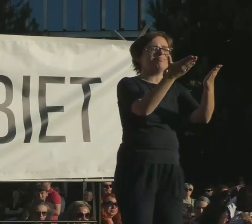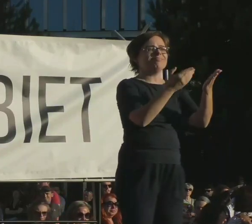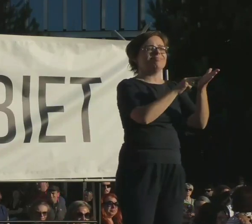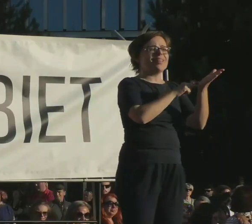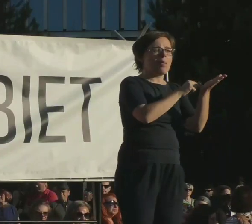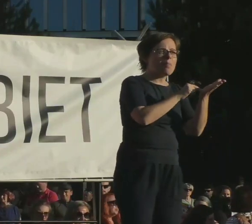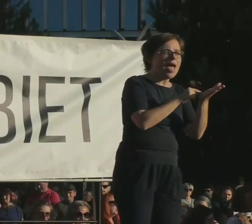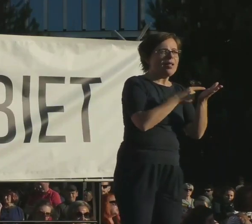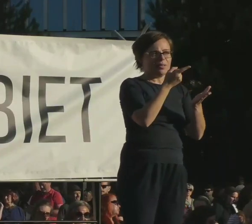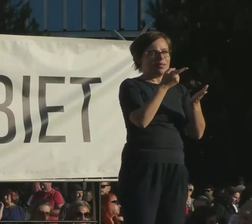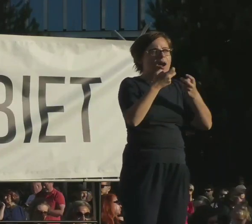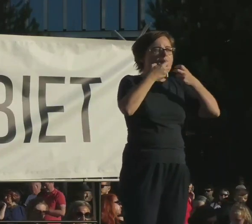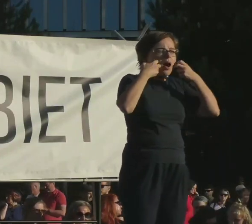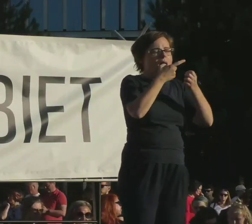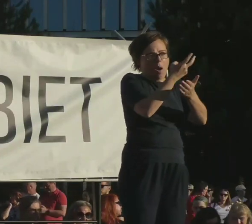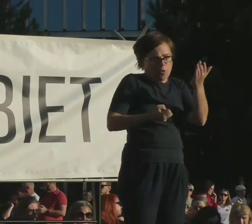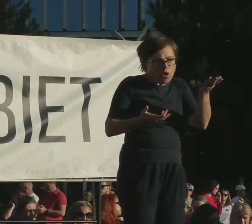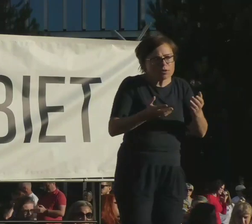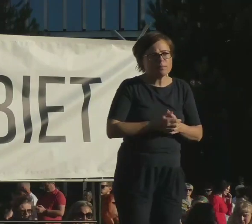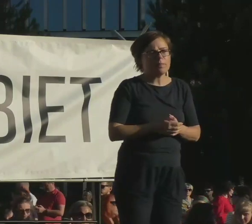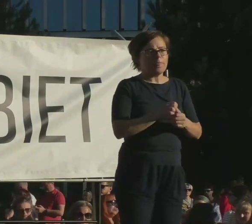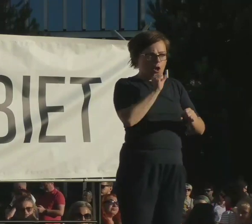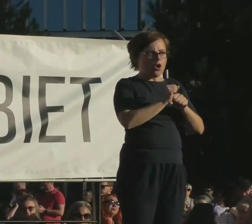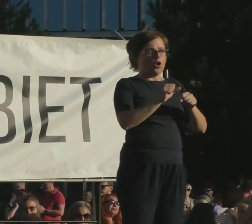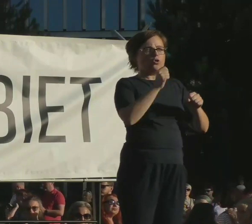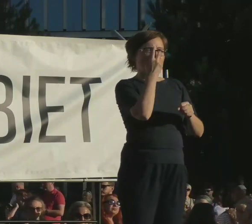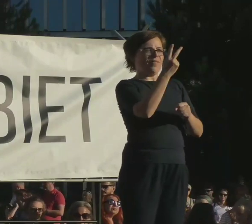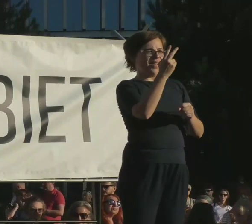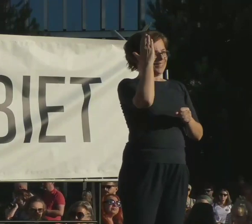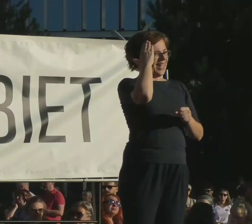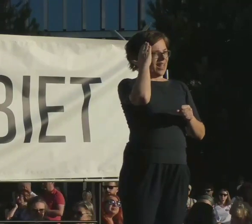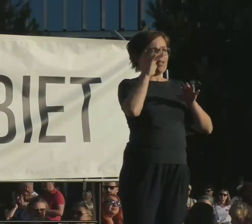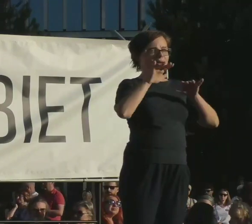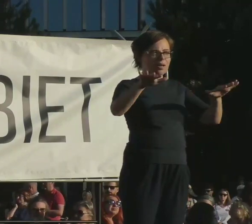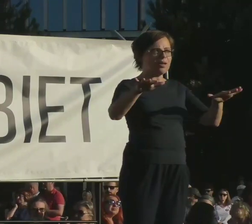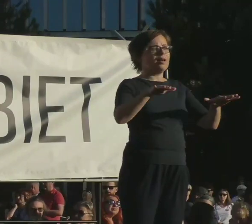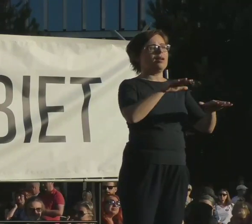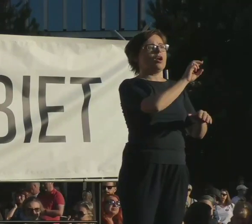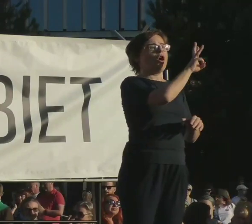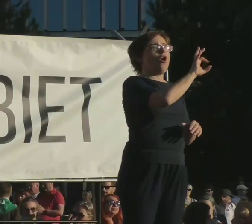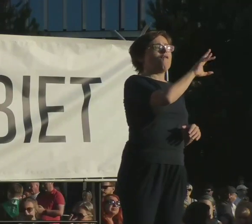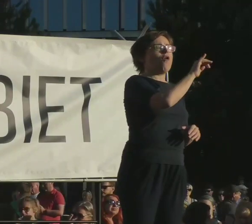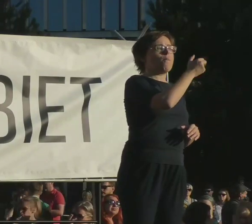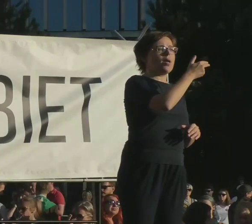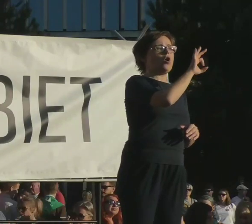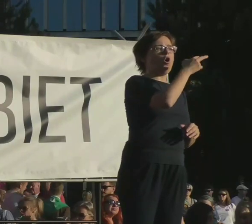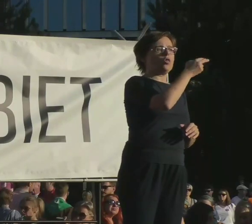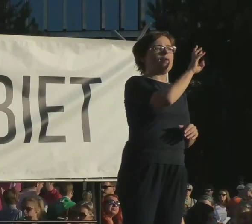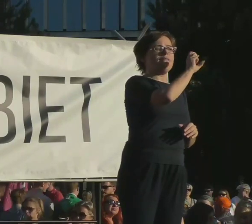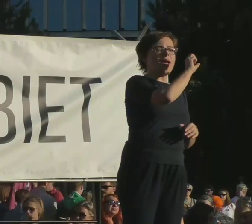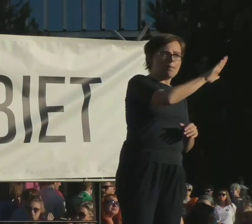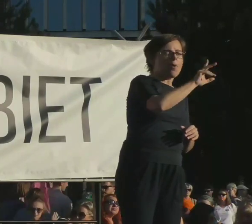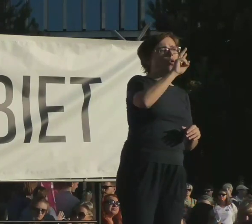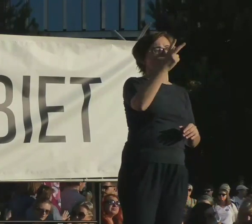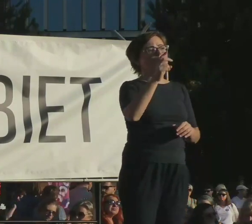tabletki aborcyjne. Są to dwie takie znane organizacje, Women on Web i Women Help Women.